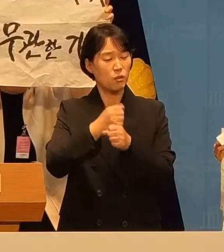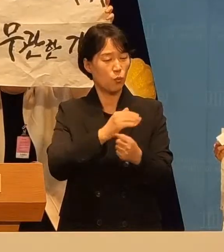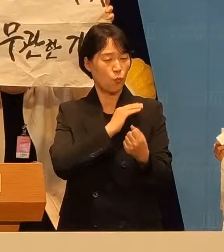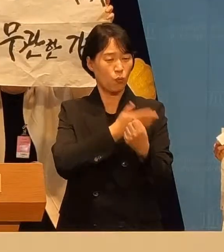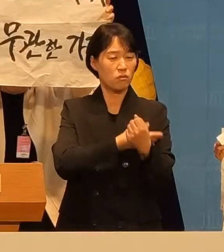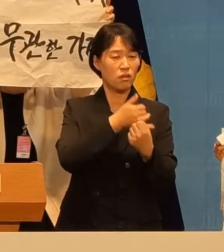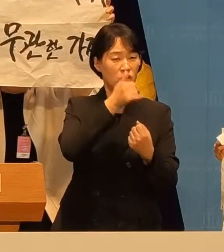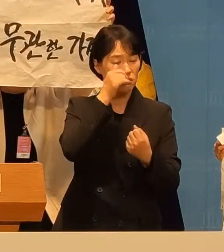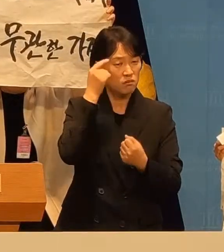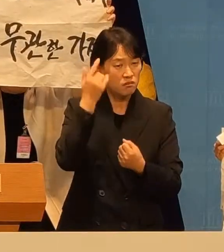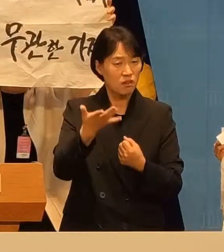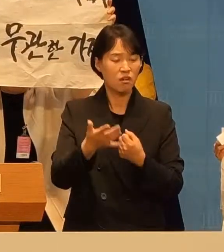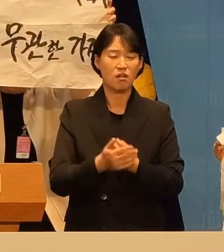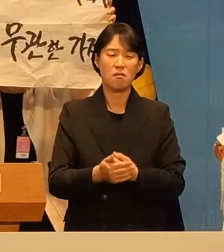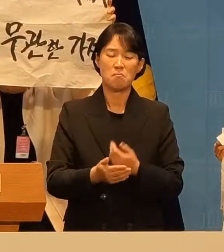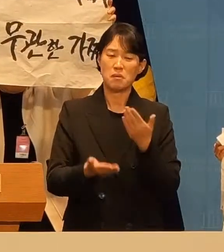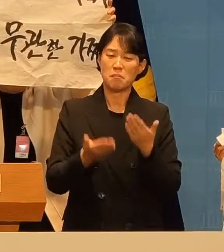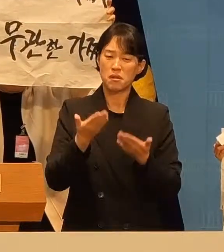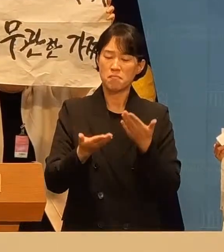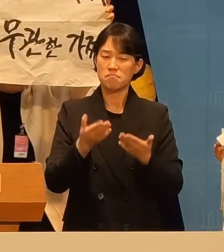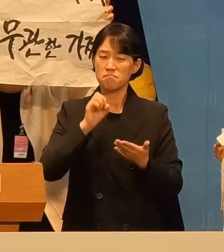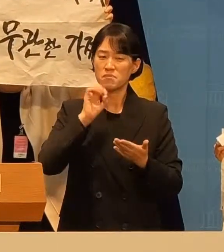있는가라는 비판이 쇄도하자